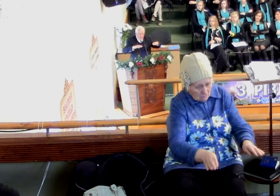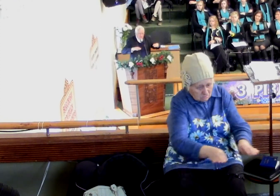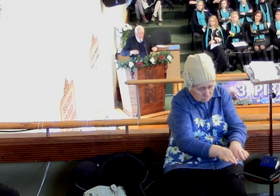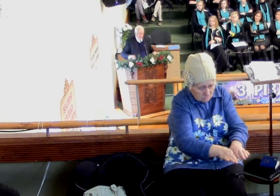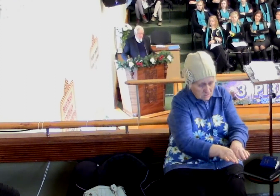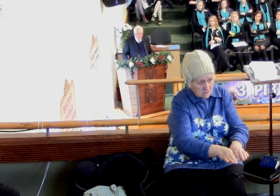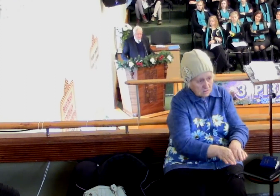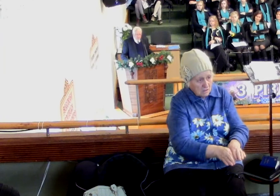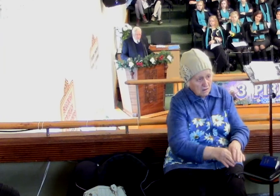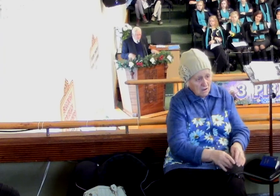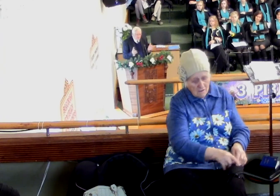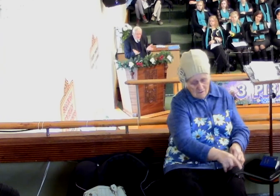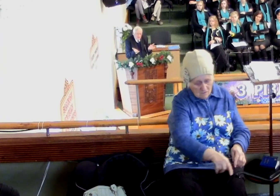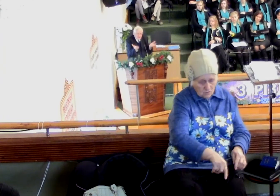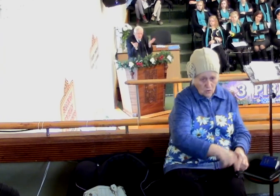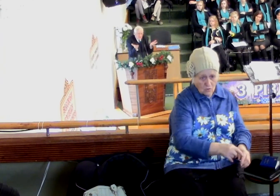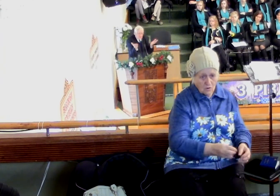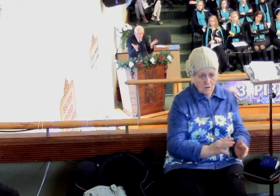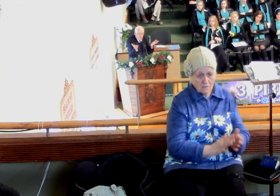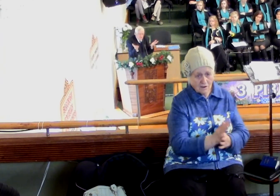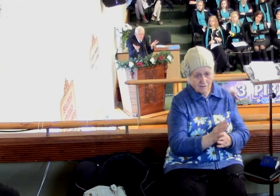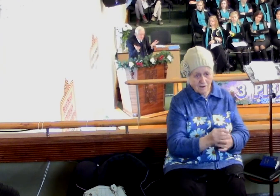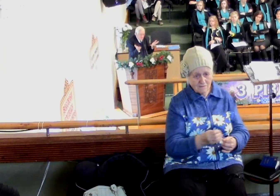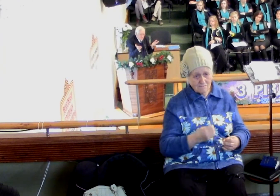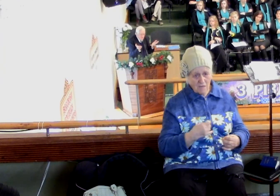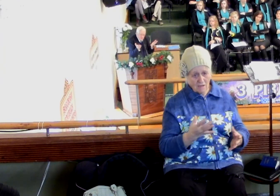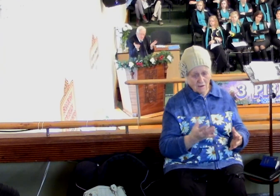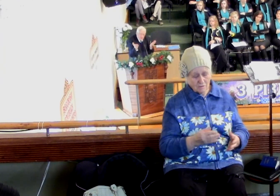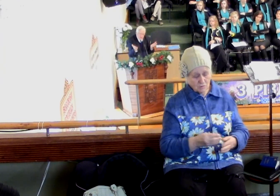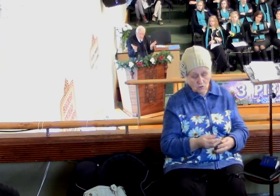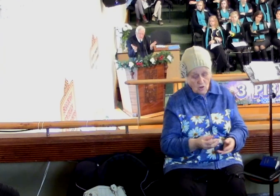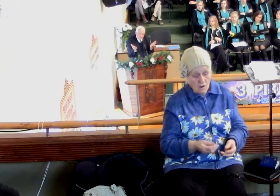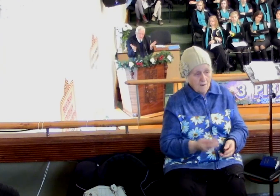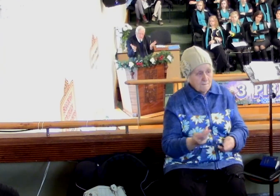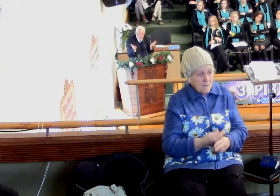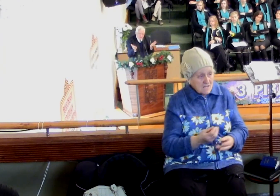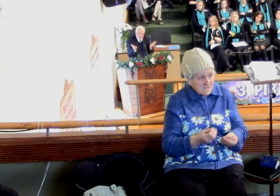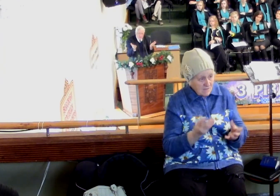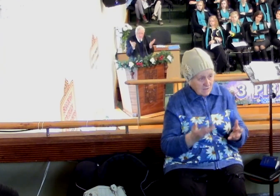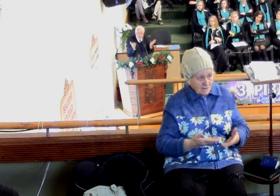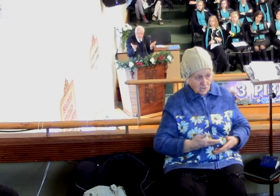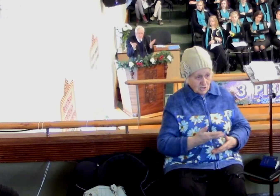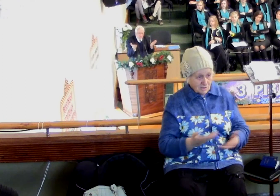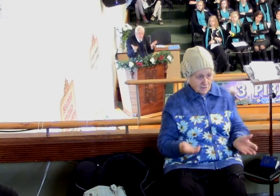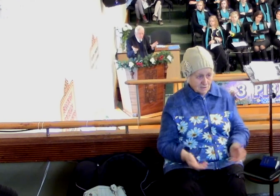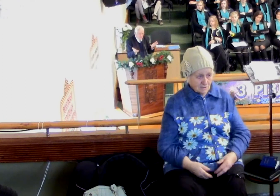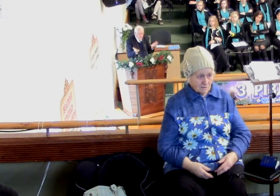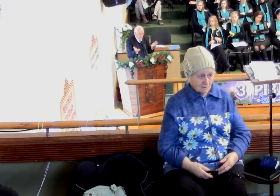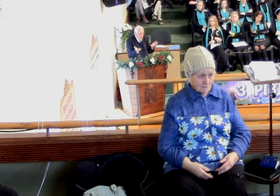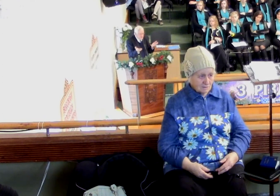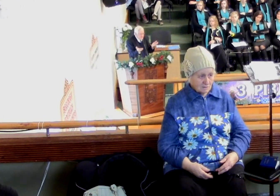свет, если не идти к свету, жизнь умирает. Жизнь теряет